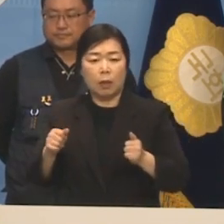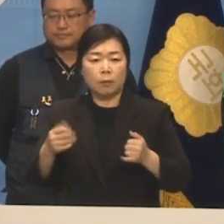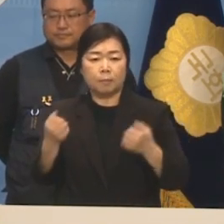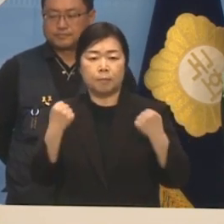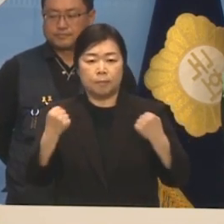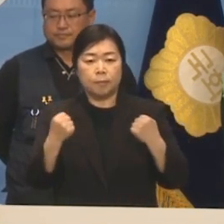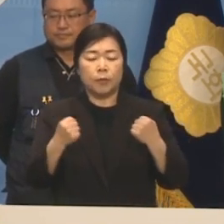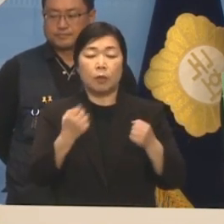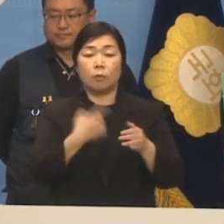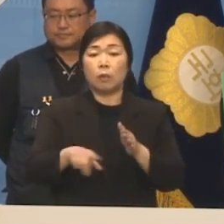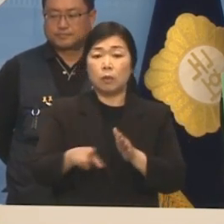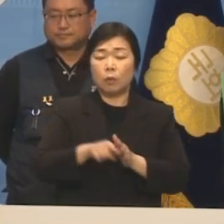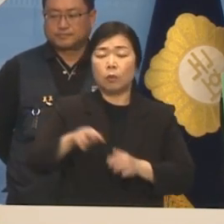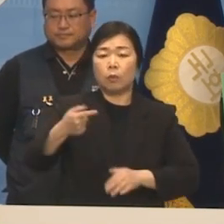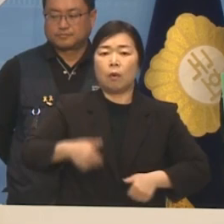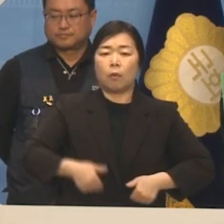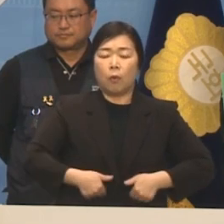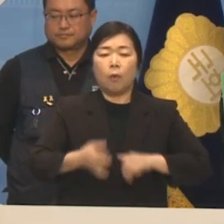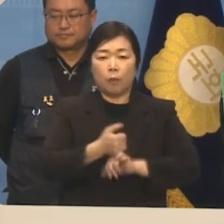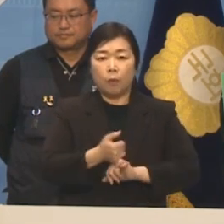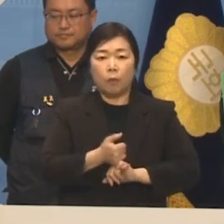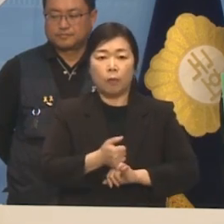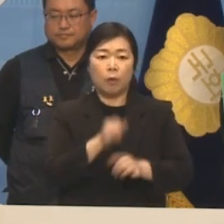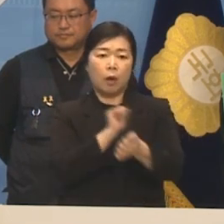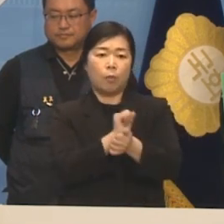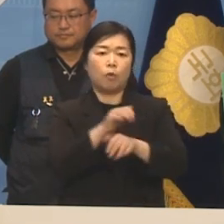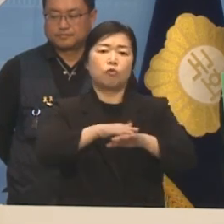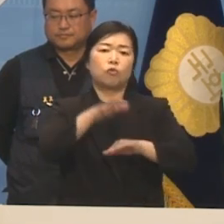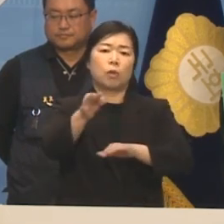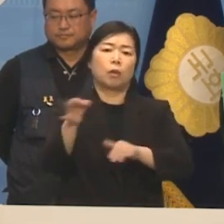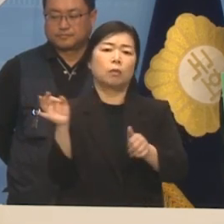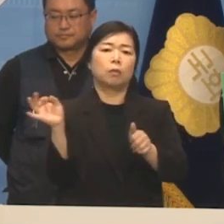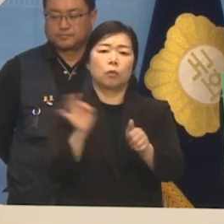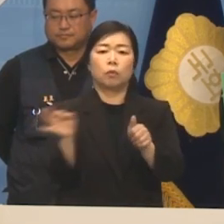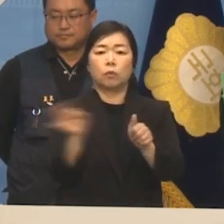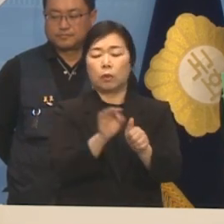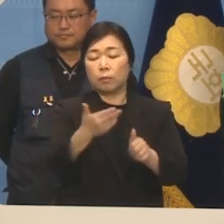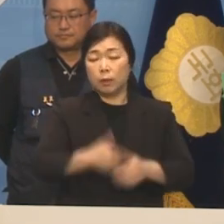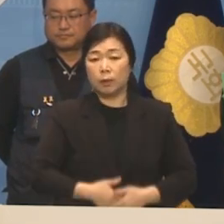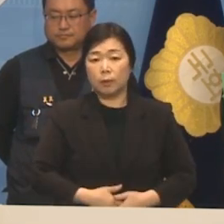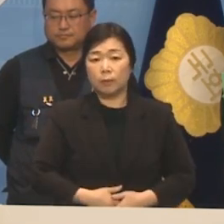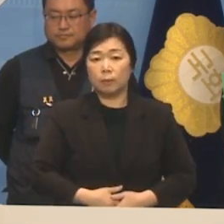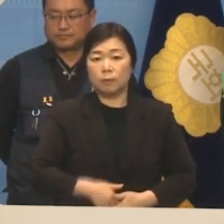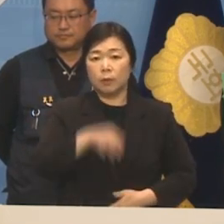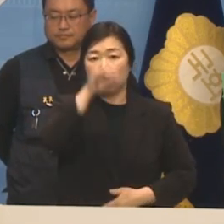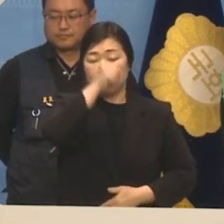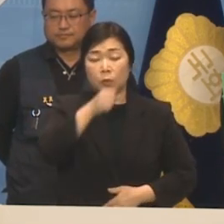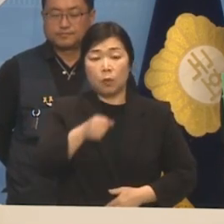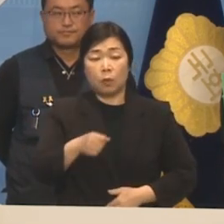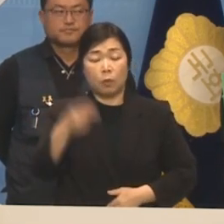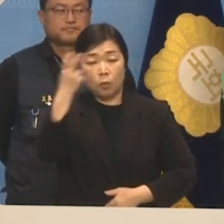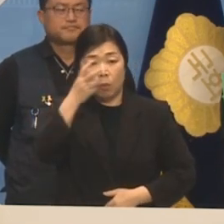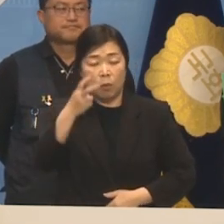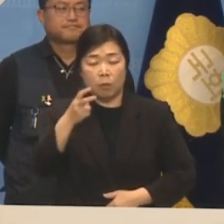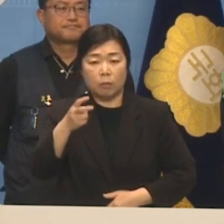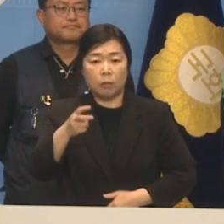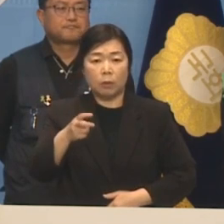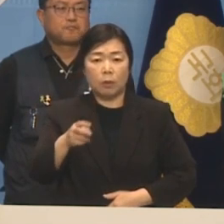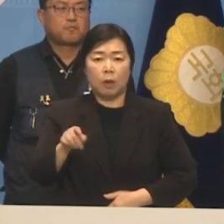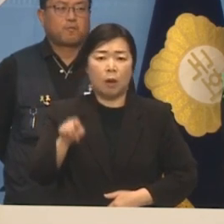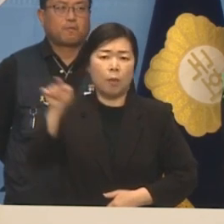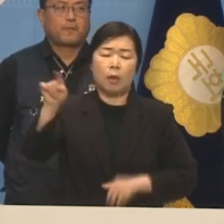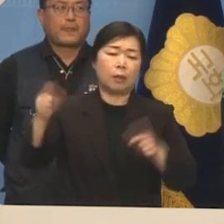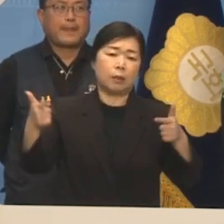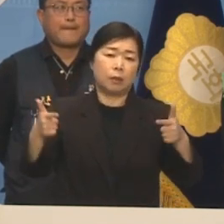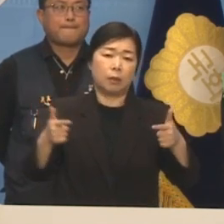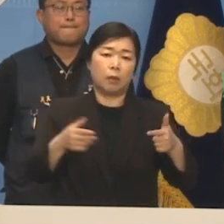진작을 위해서라도 필히 감염 수당은 지급되어야 합니다. 좋은 돌봄은 멀리 있지 않다고 생각합니다. 요양보호사